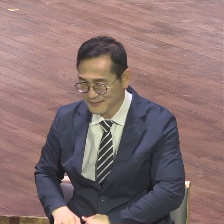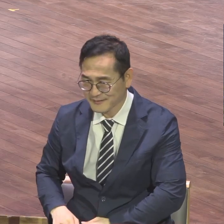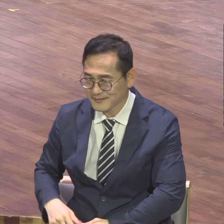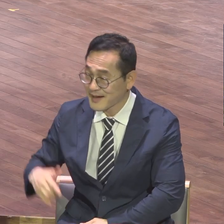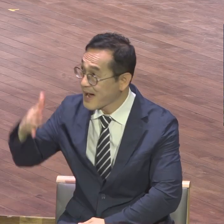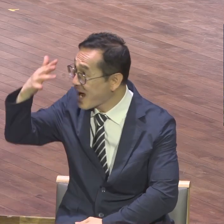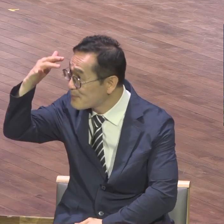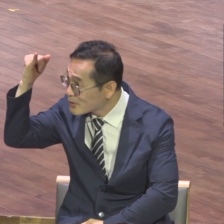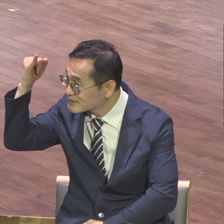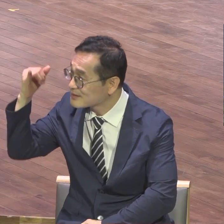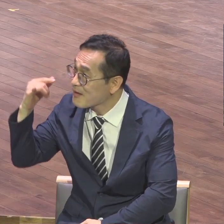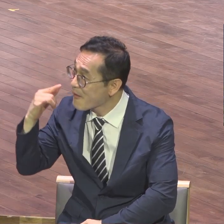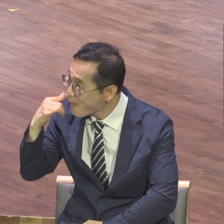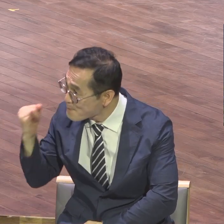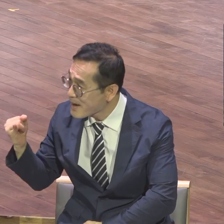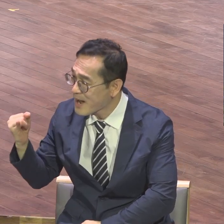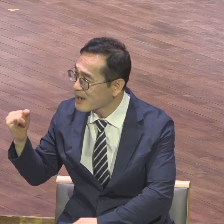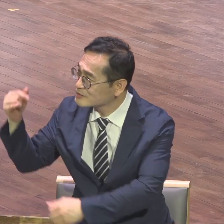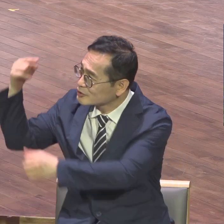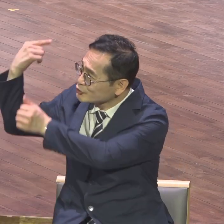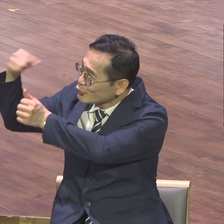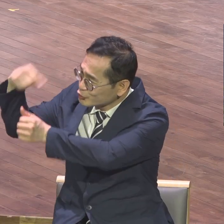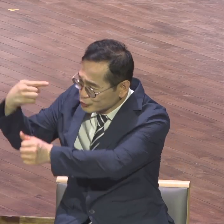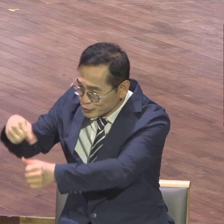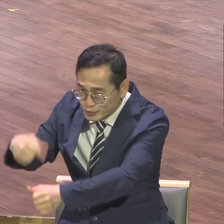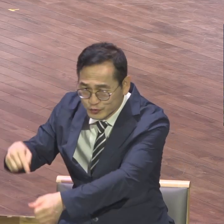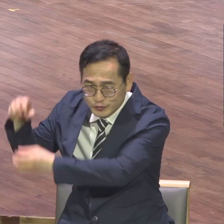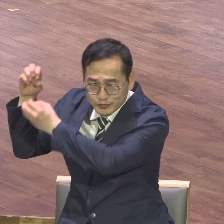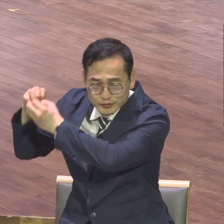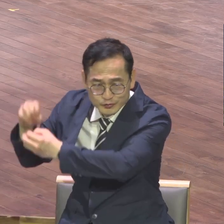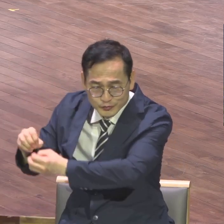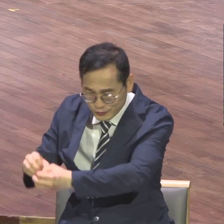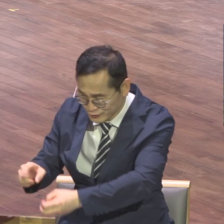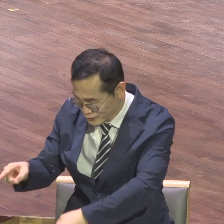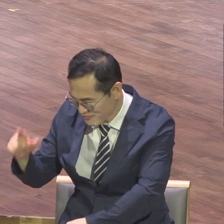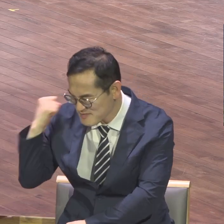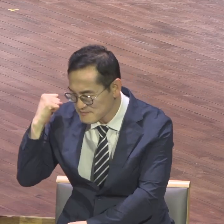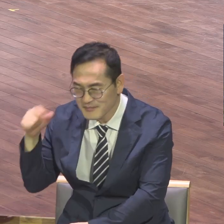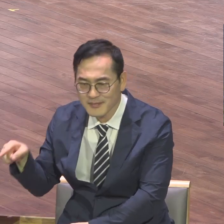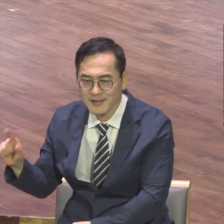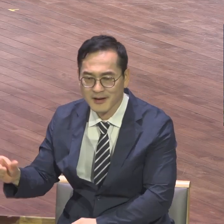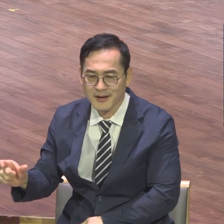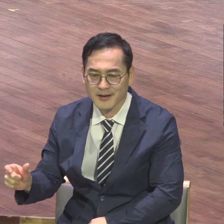잘 됐든지 언약 전달 확실하게 됐지요. 여기 보니까 아버지는 없잖아요.